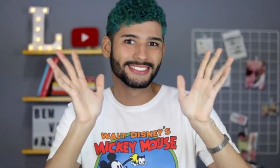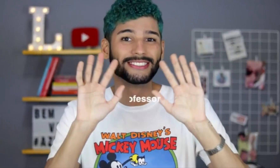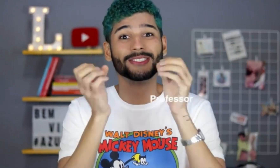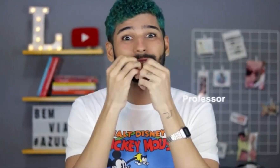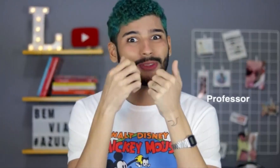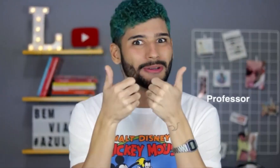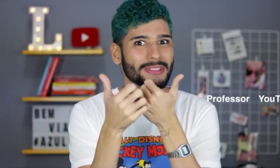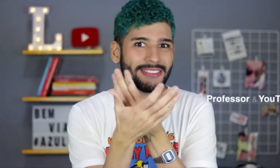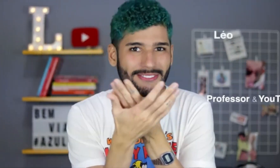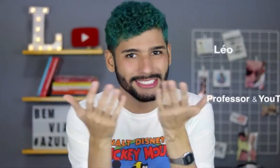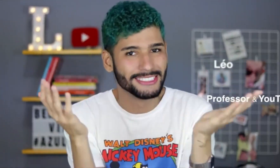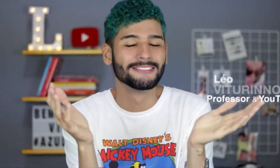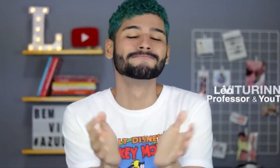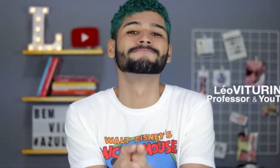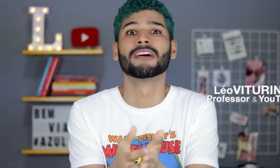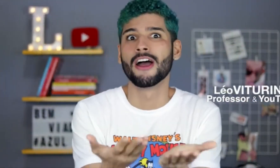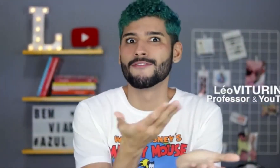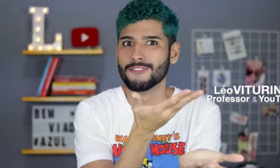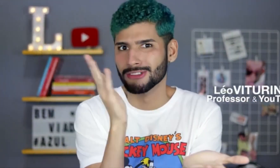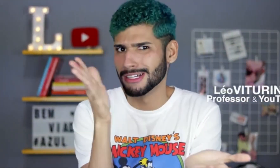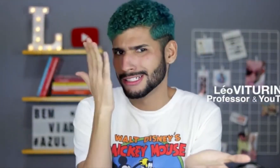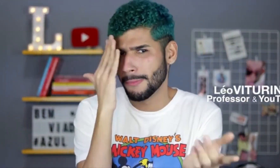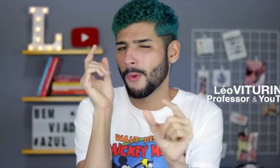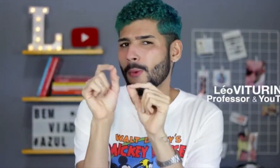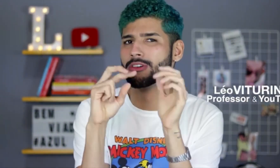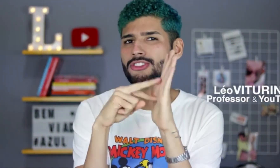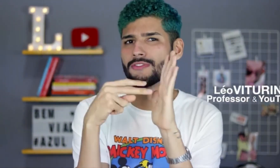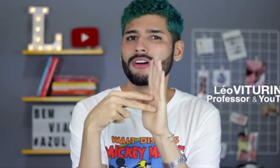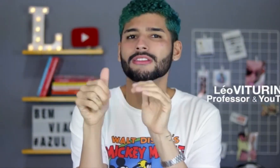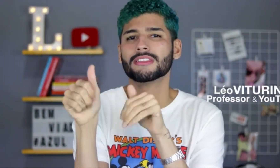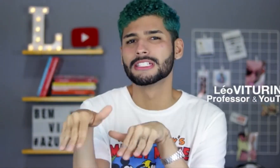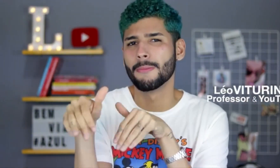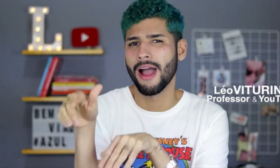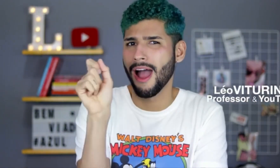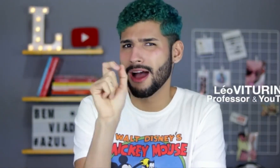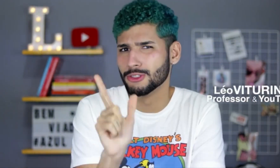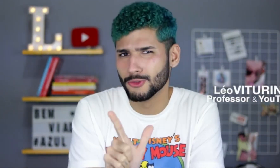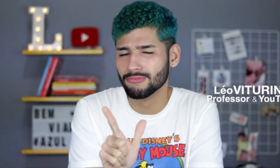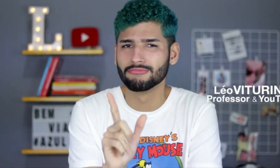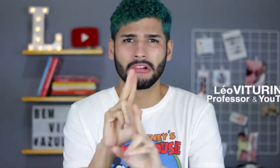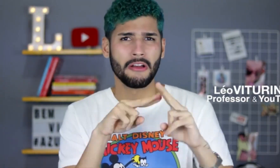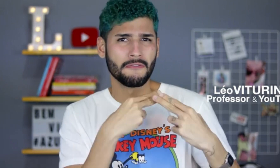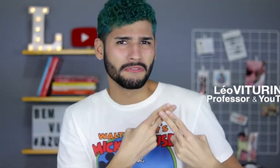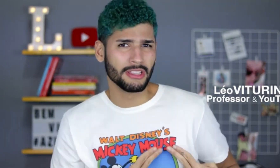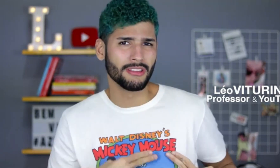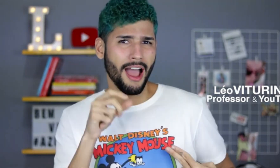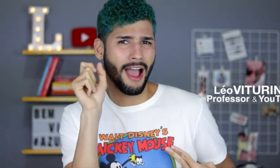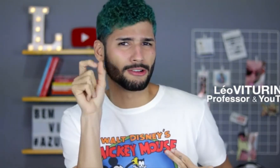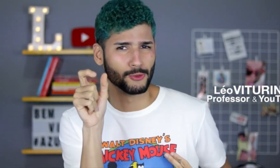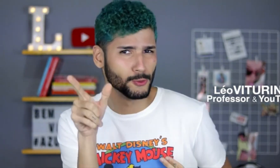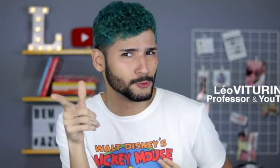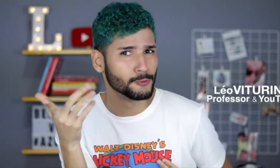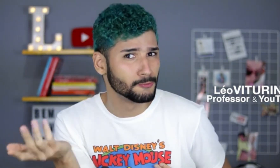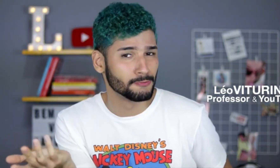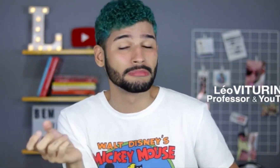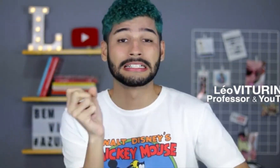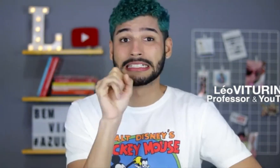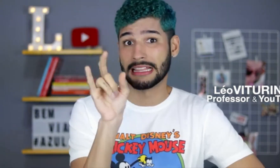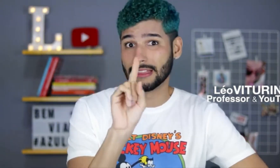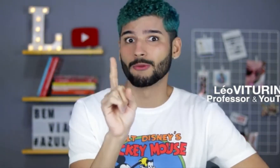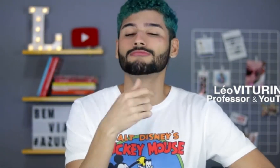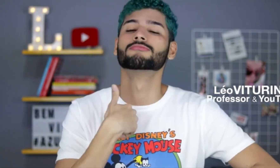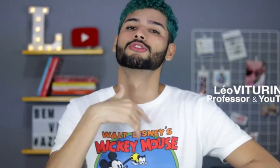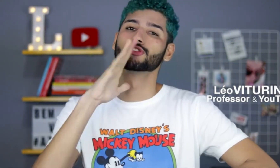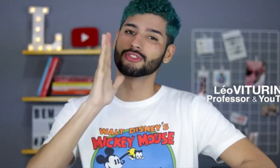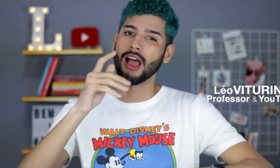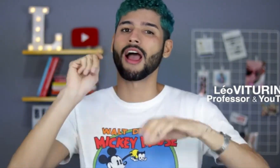oi gente tudo bem com vocês e vocês já sabem o que significa setembro azul ea